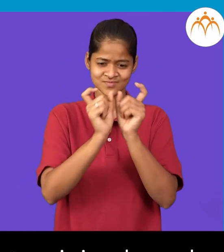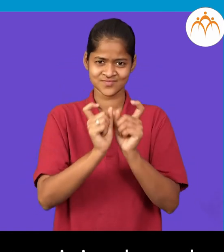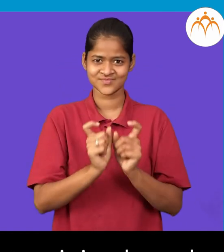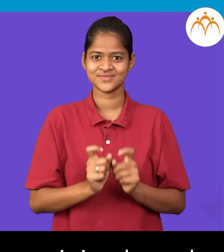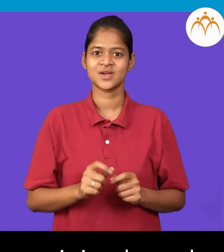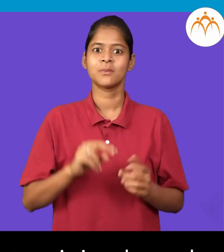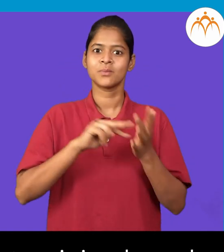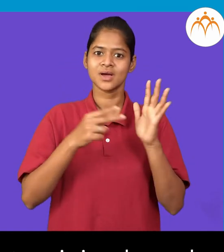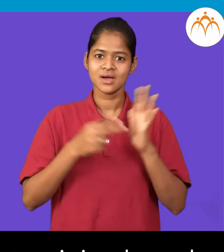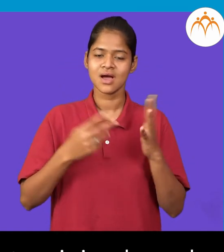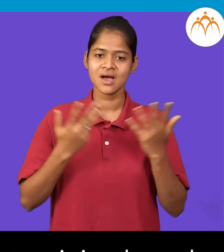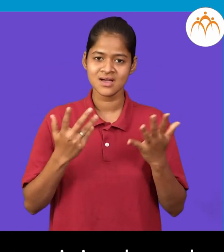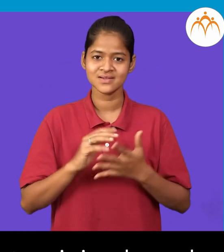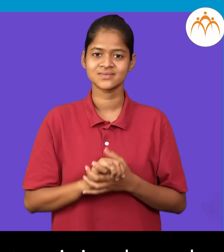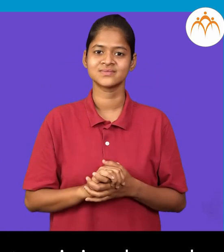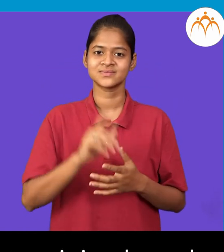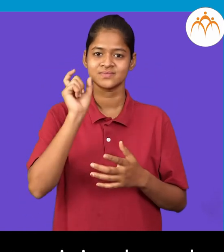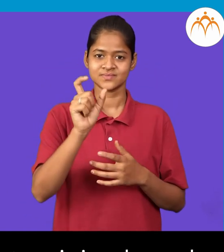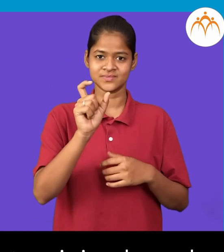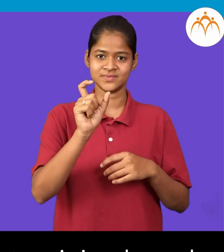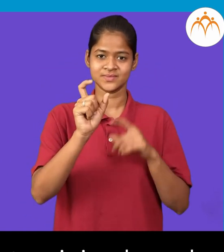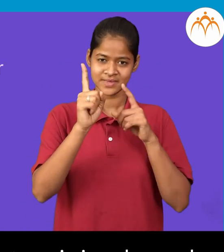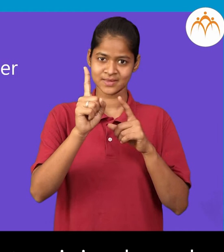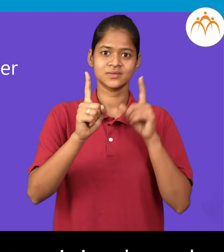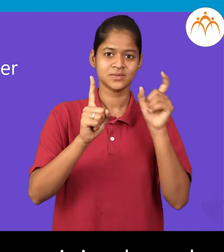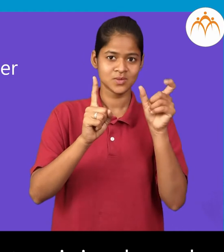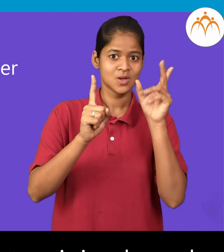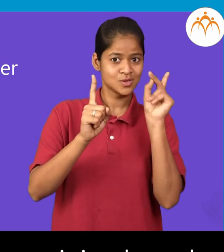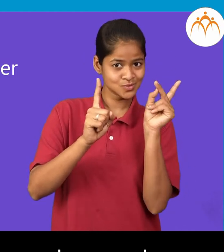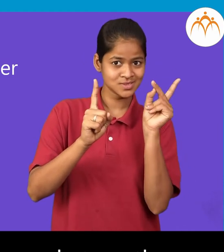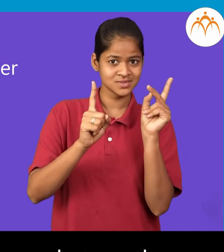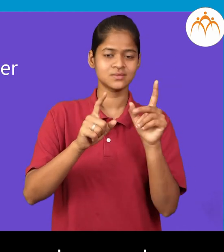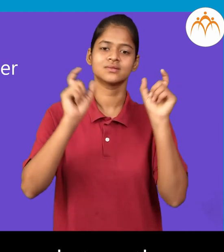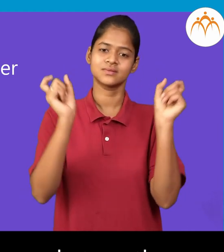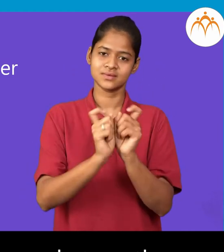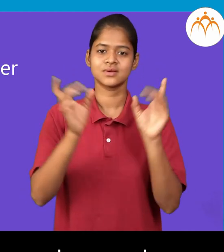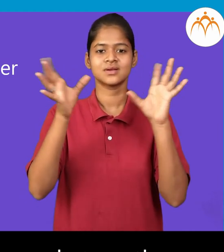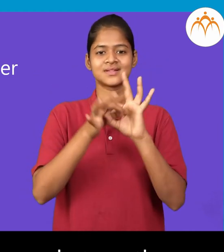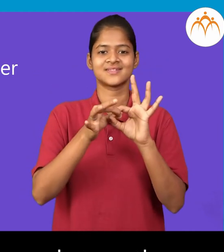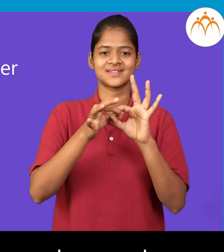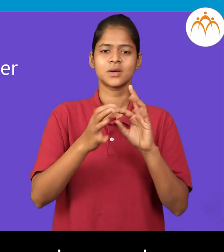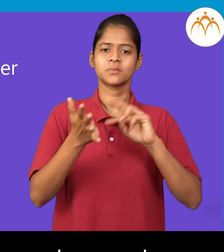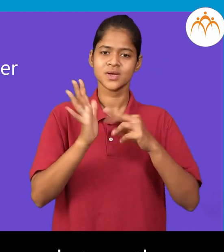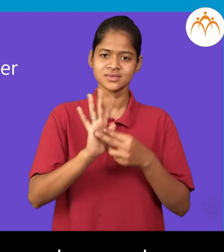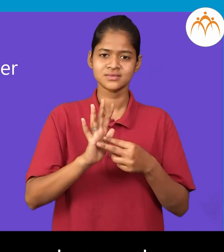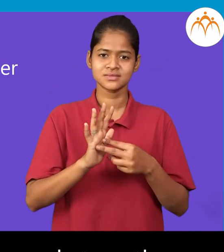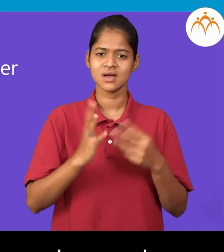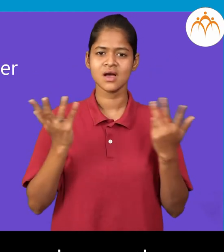कंबाइंड वर्ड मीन्स टू जॉइंड वर्ड्स. वी मस्ट राइट दीज वर्ड्स